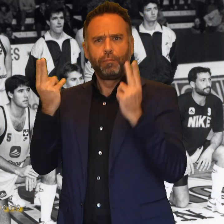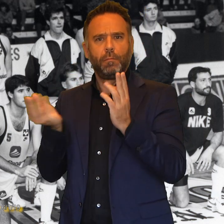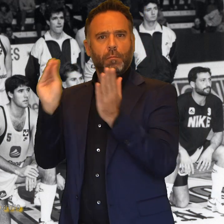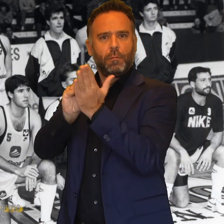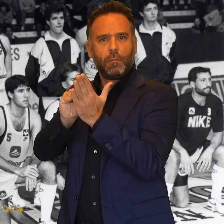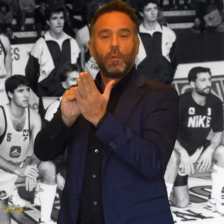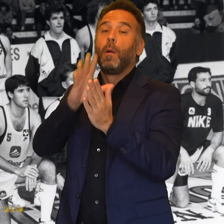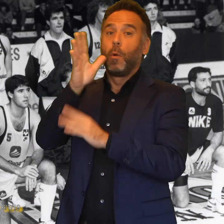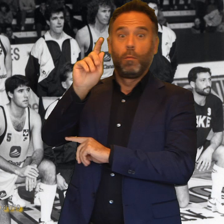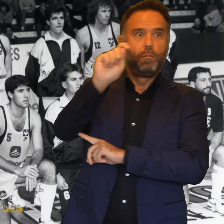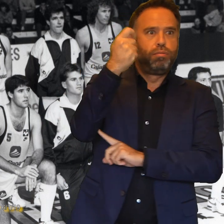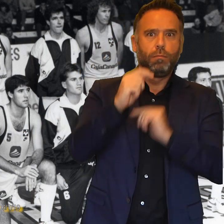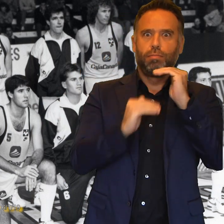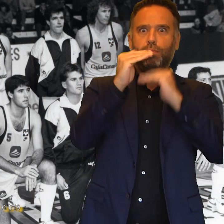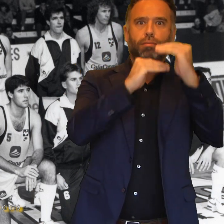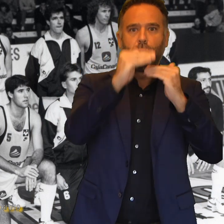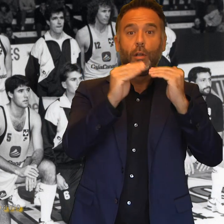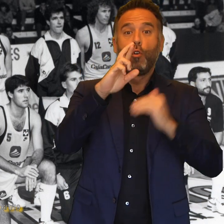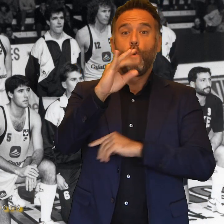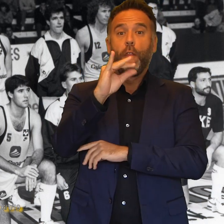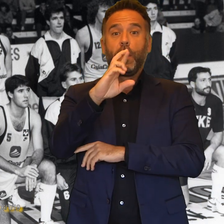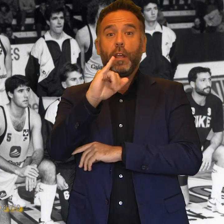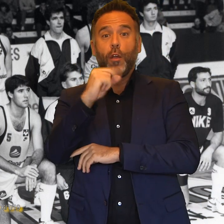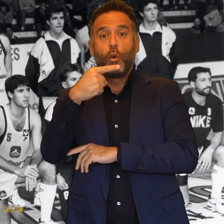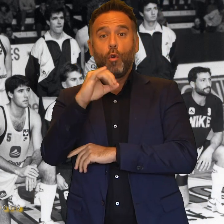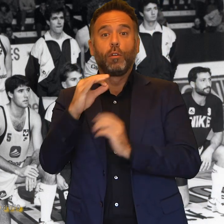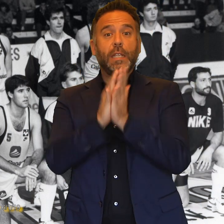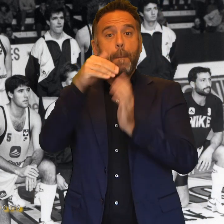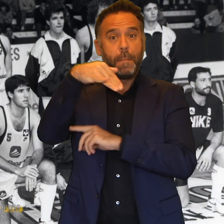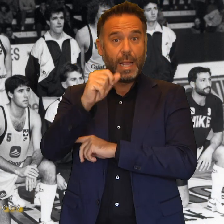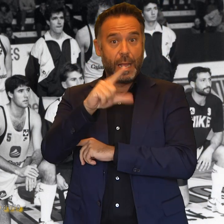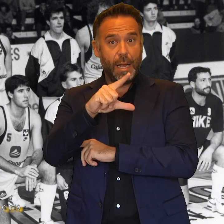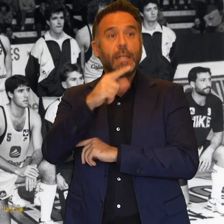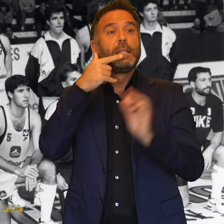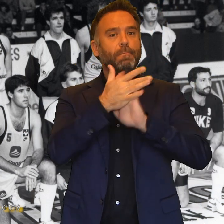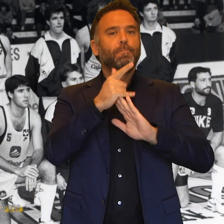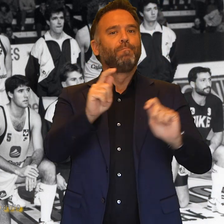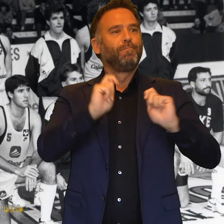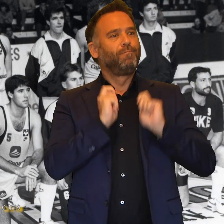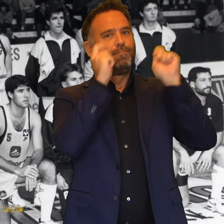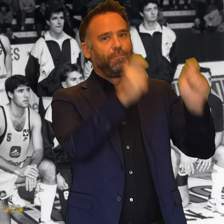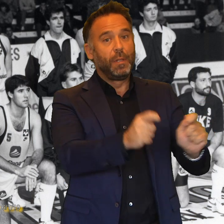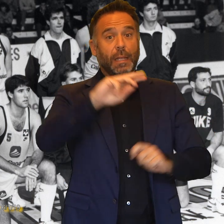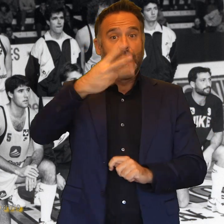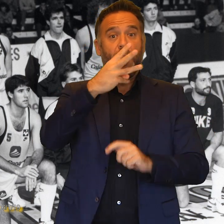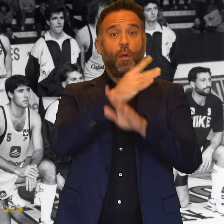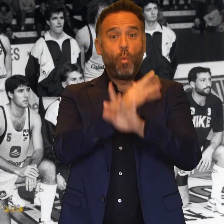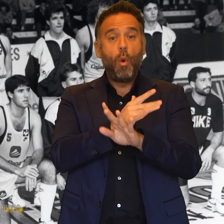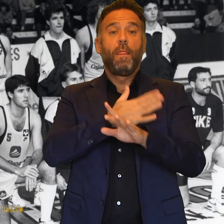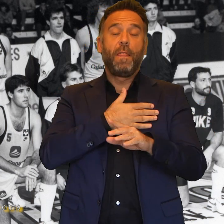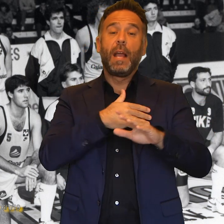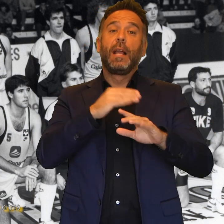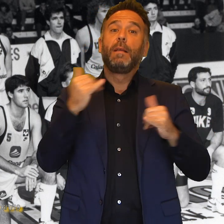registro alcanzado por Rodrigo San Miguel, quien se convertía en el tercer jugador del Iberostar Tenerife con